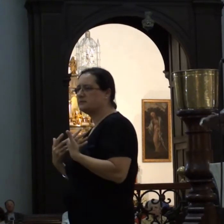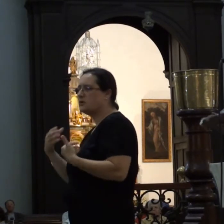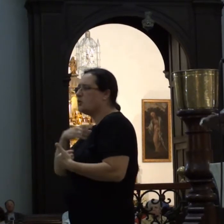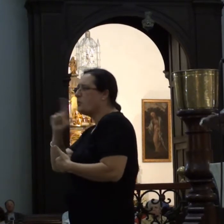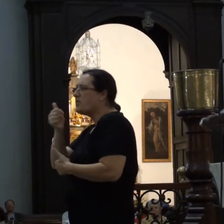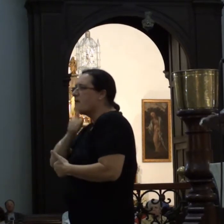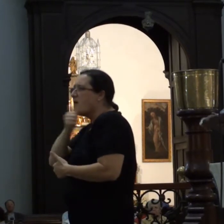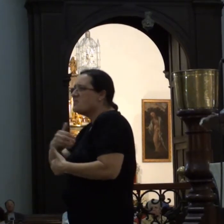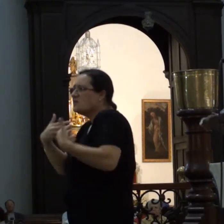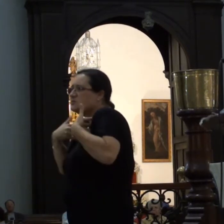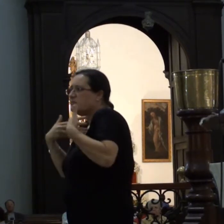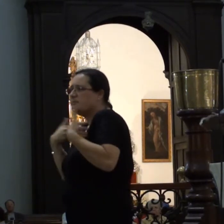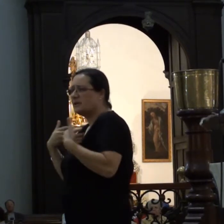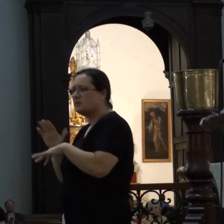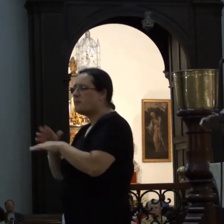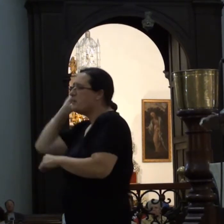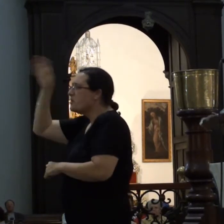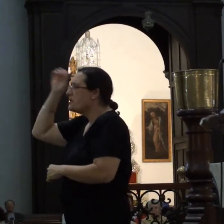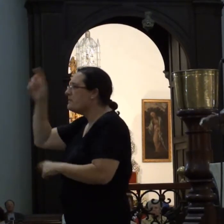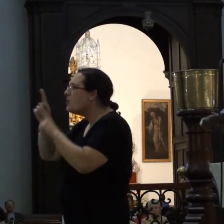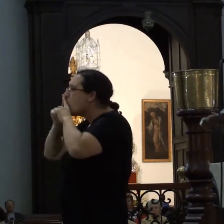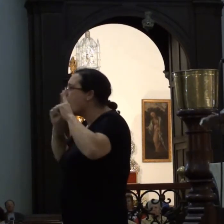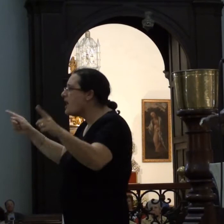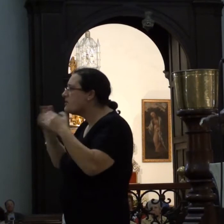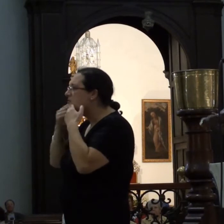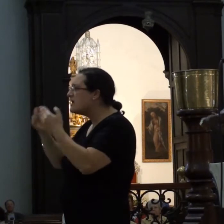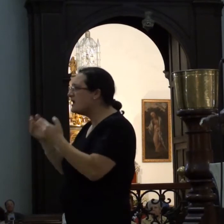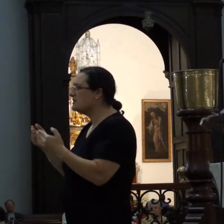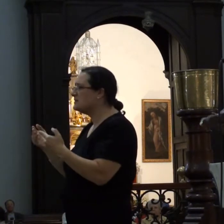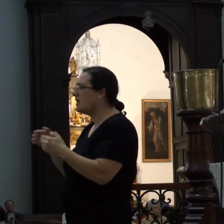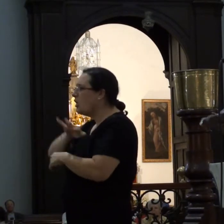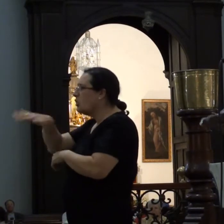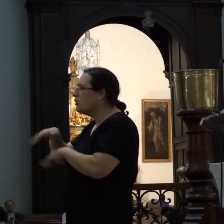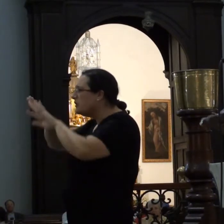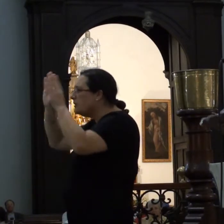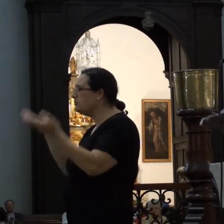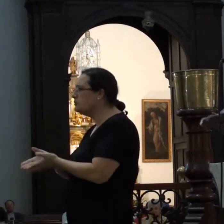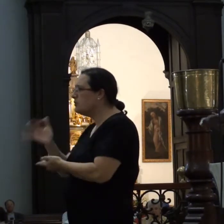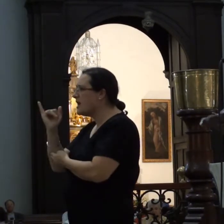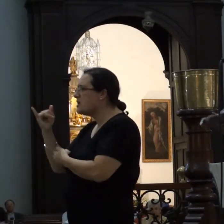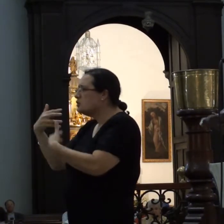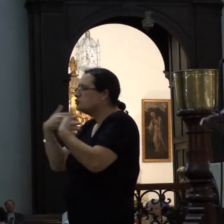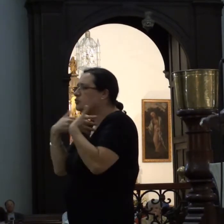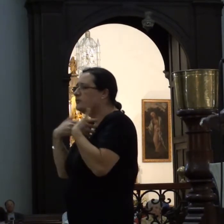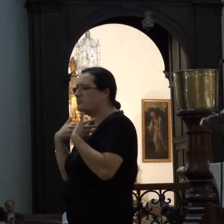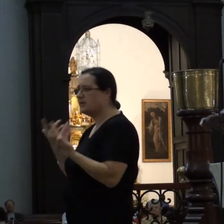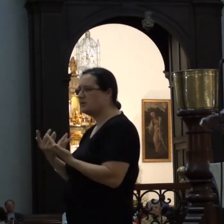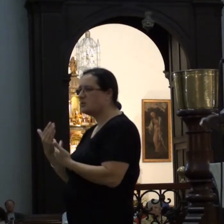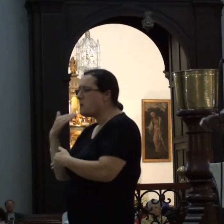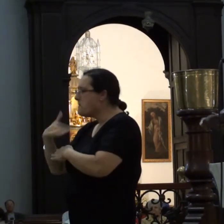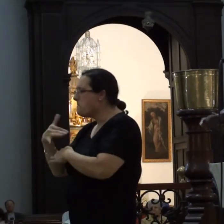para proclamar un año de Gracia en medio de tanta desgracia y desventuras malas noticias